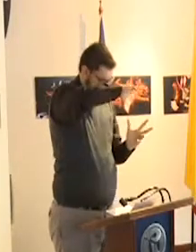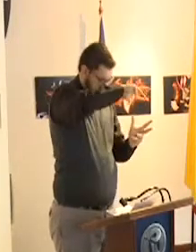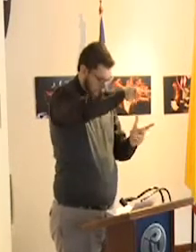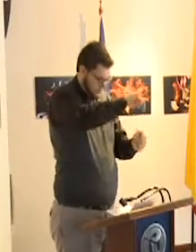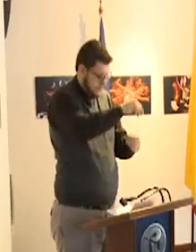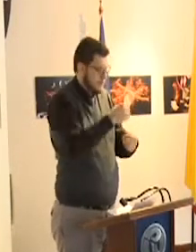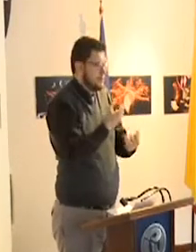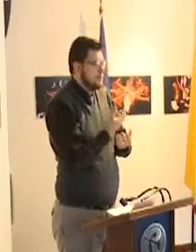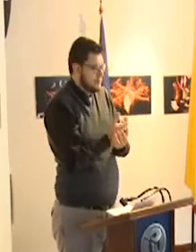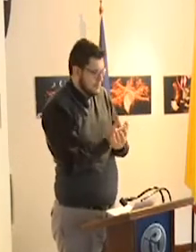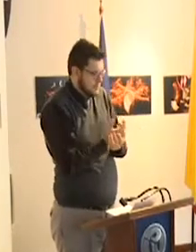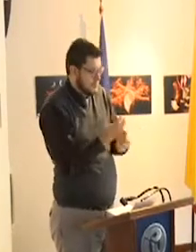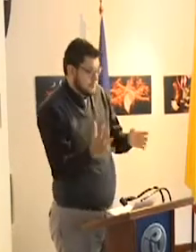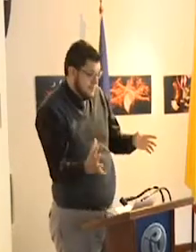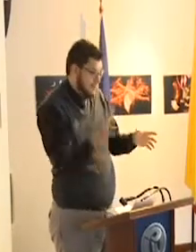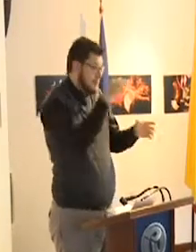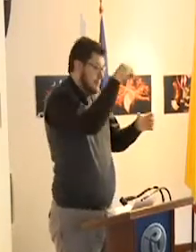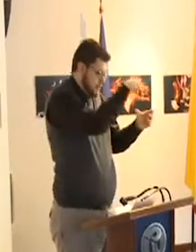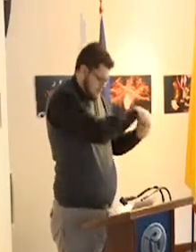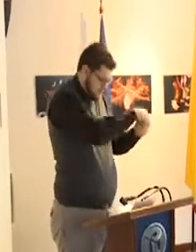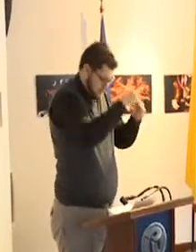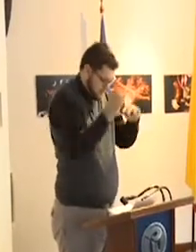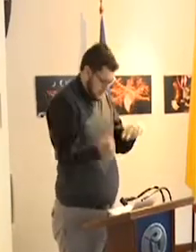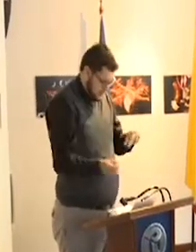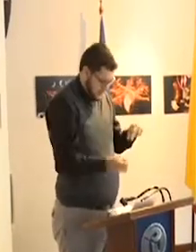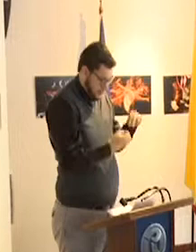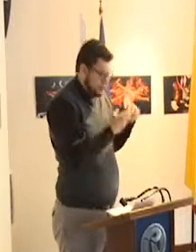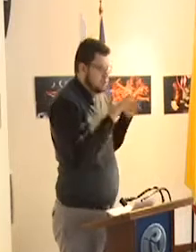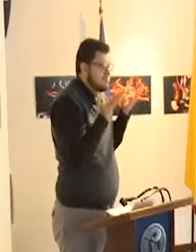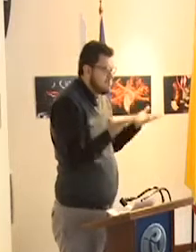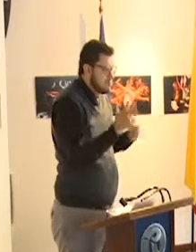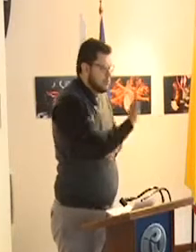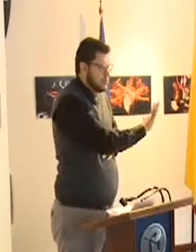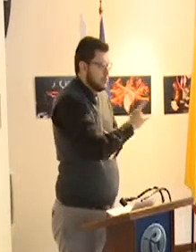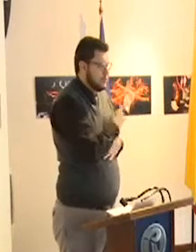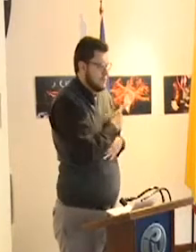en didáctica de la geografía y las ciencias